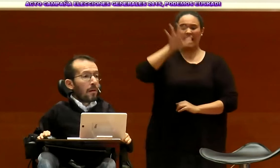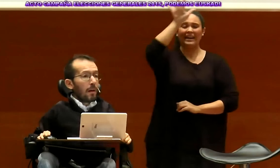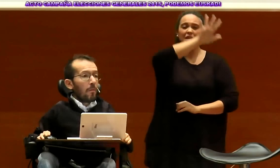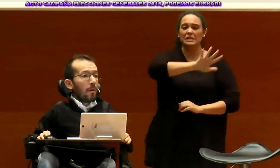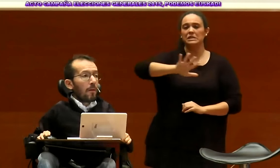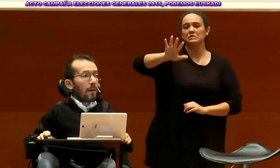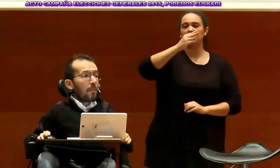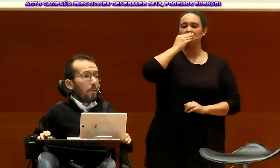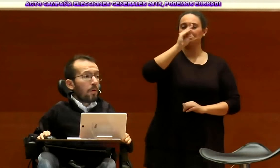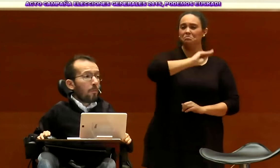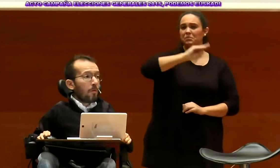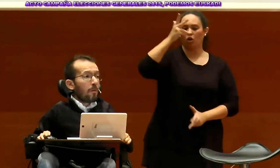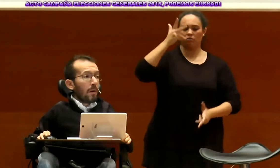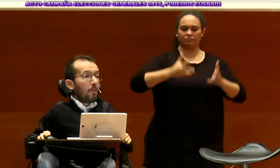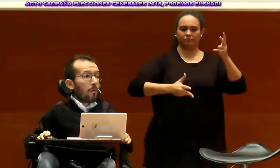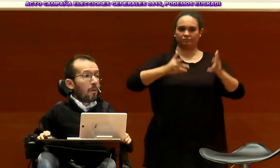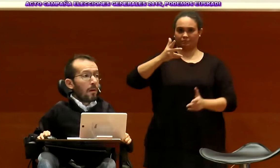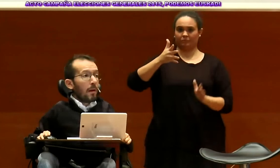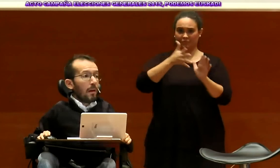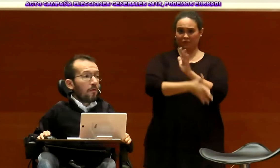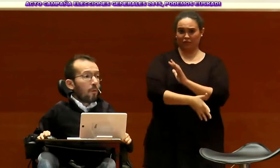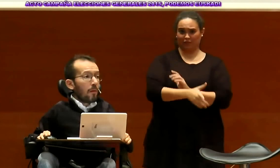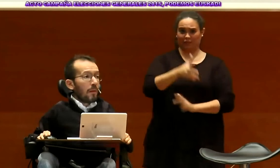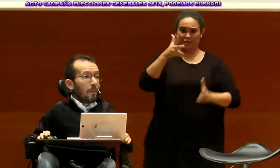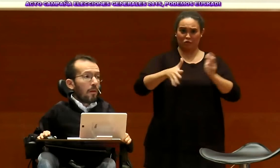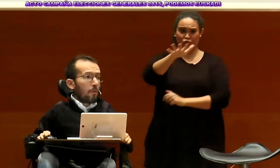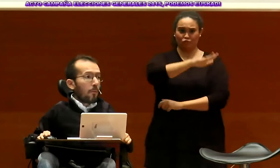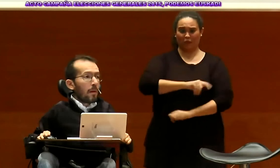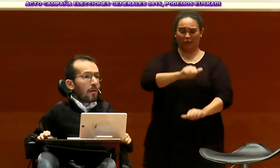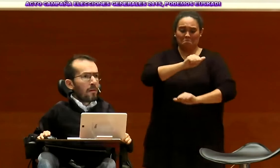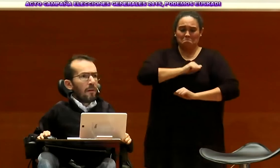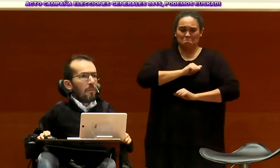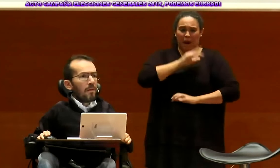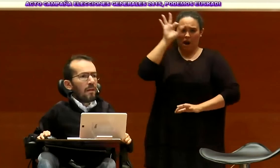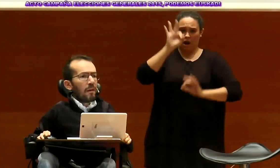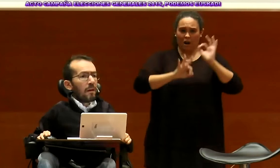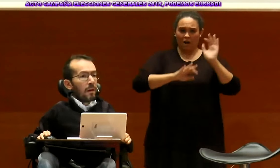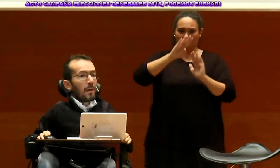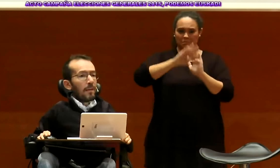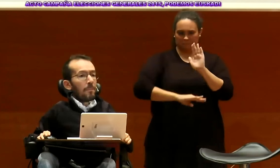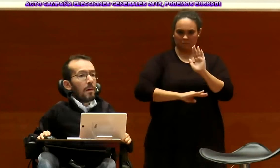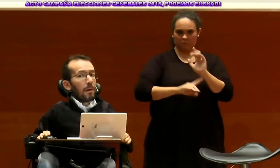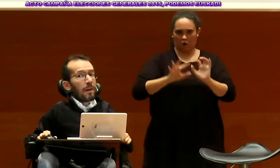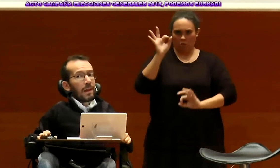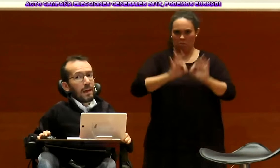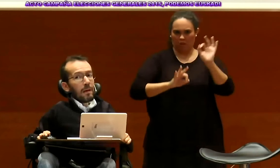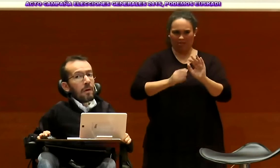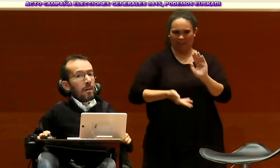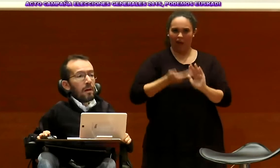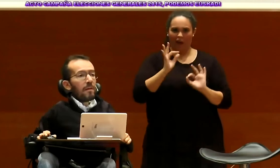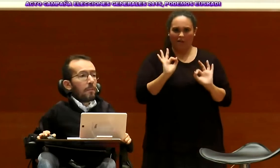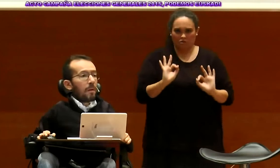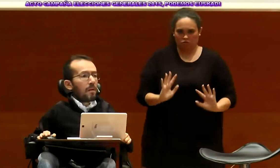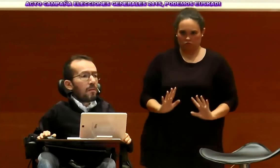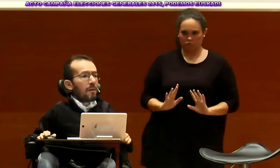casualidad que en Euskadi haya un poquito menos de paro que en el resto del Estado, aunque todavía sea una tasa inaceptable. La clave